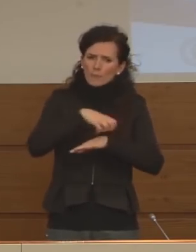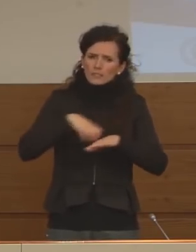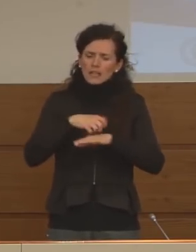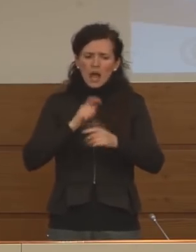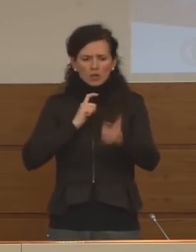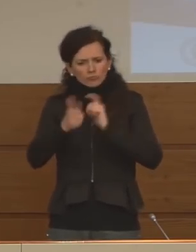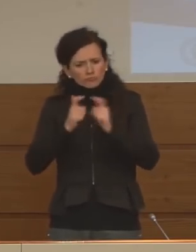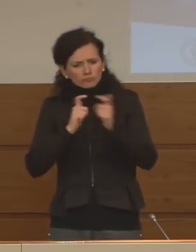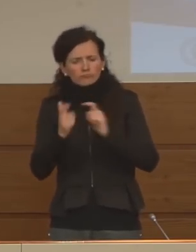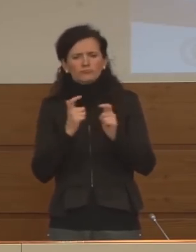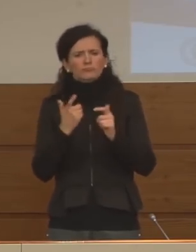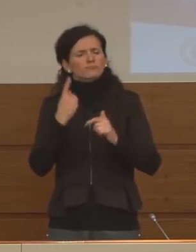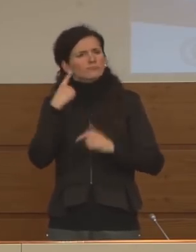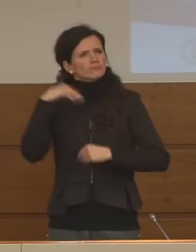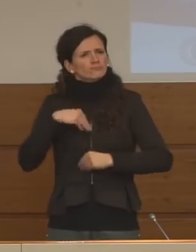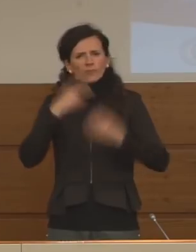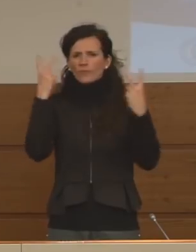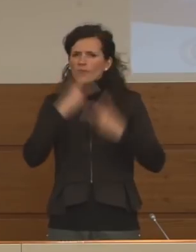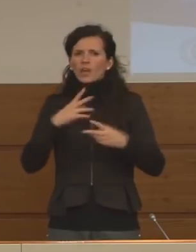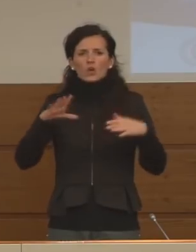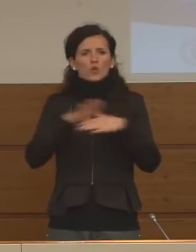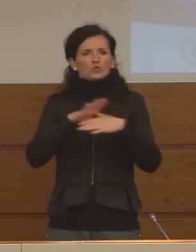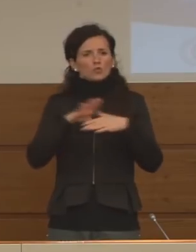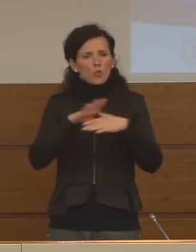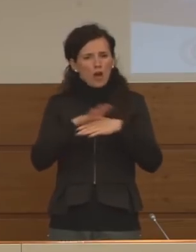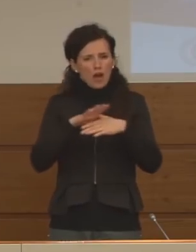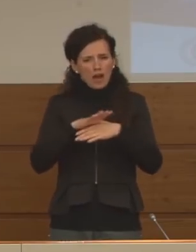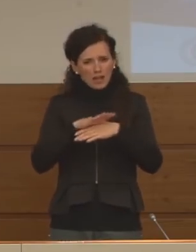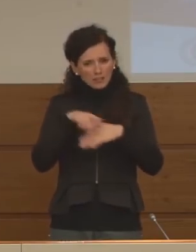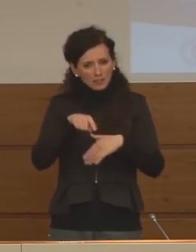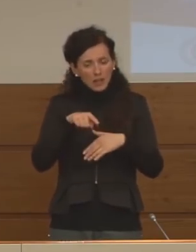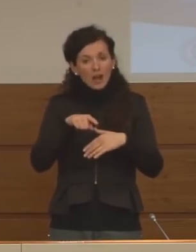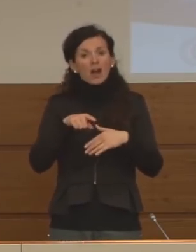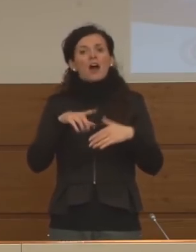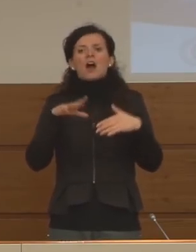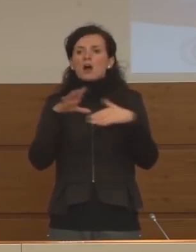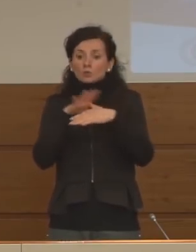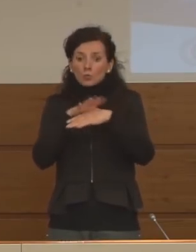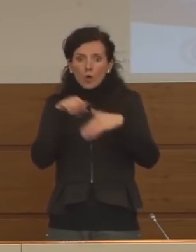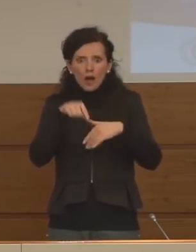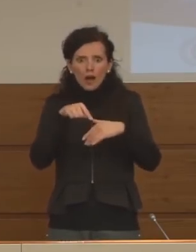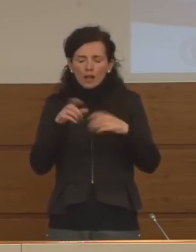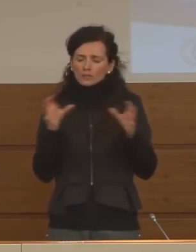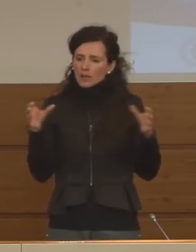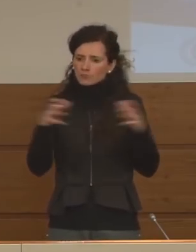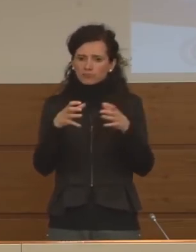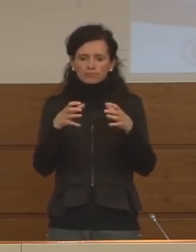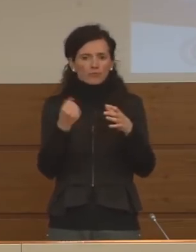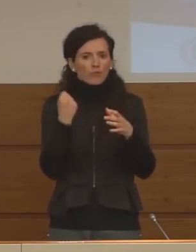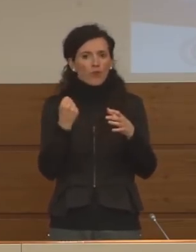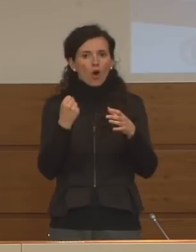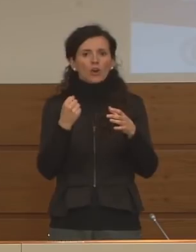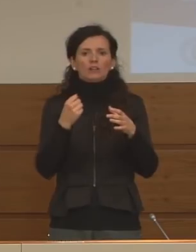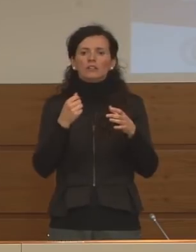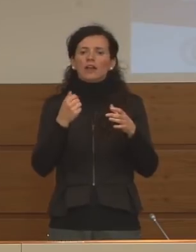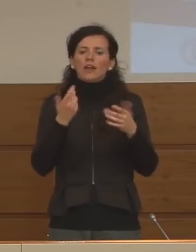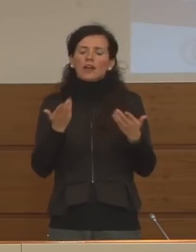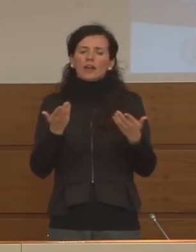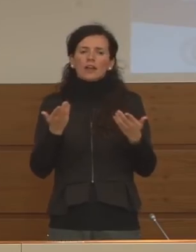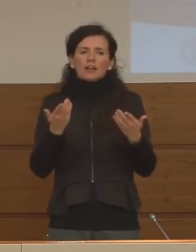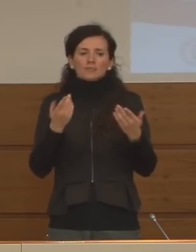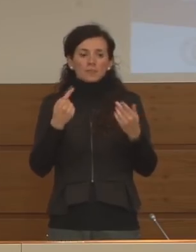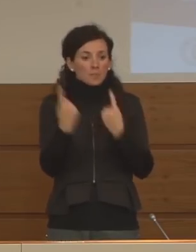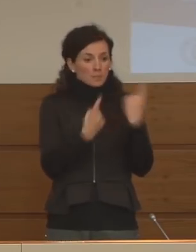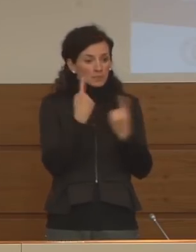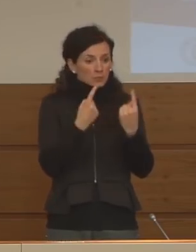di squadra nel tentativo che non si poteva che mettere in campo in questi termini e con queste modalità